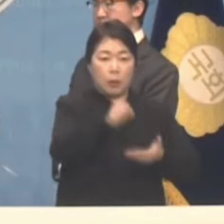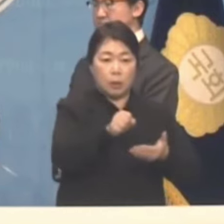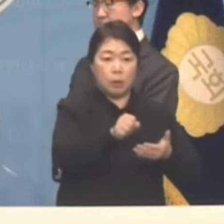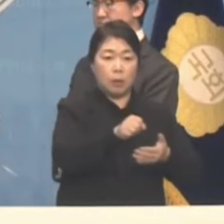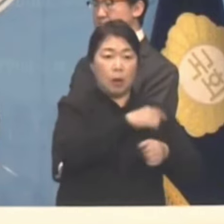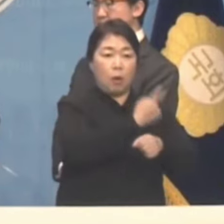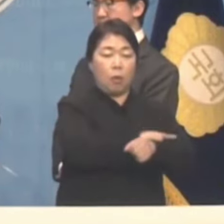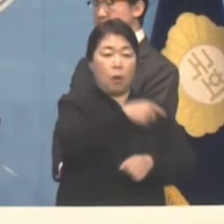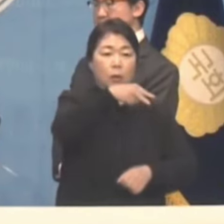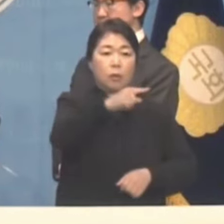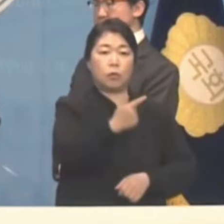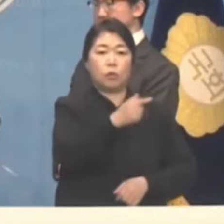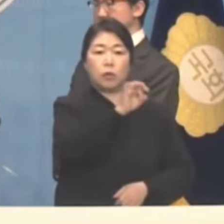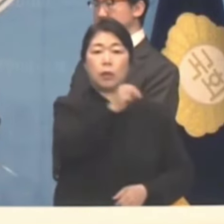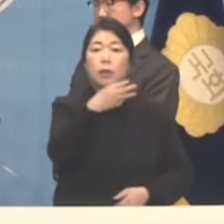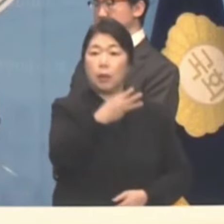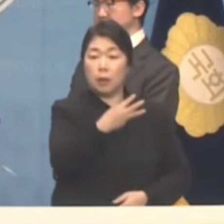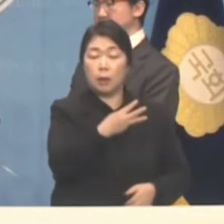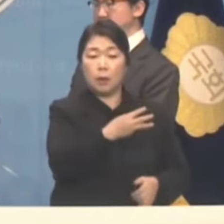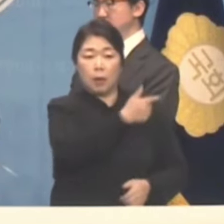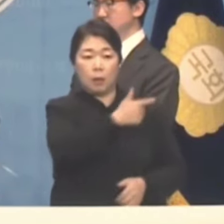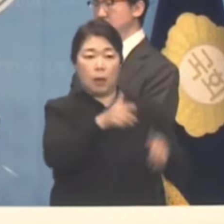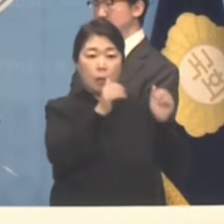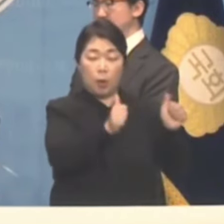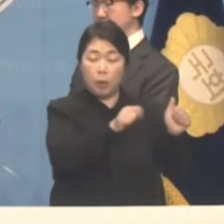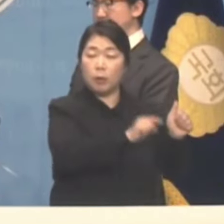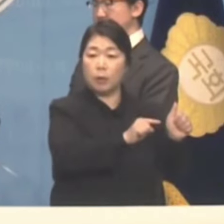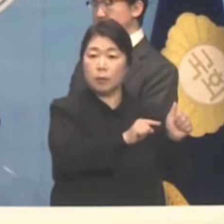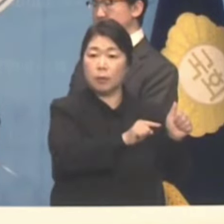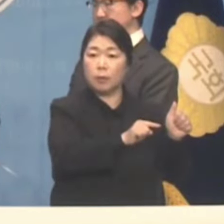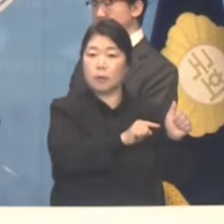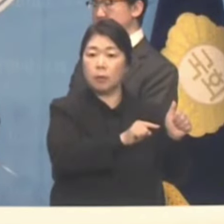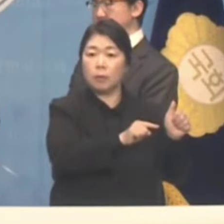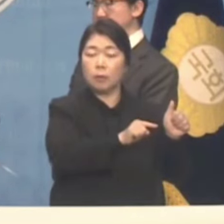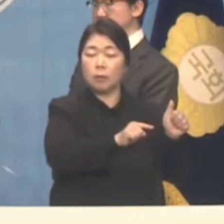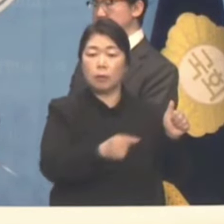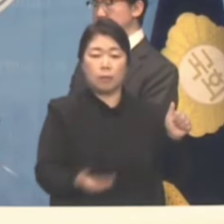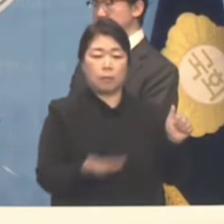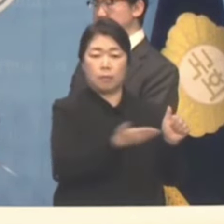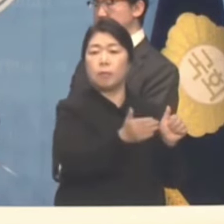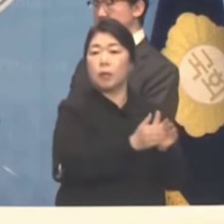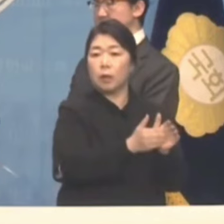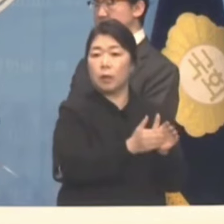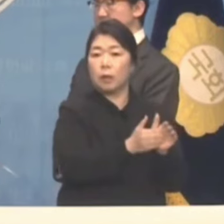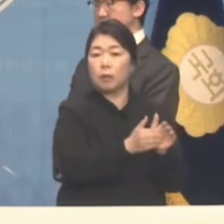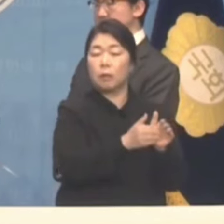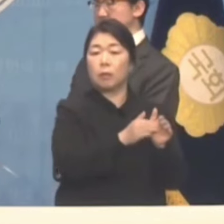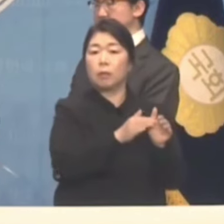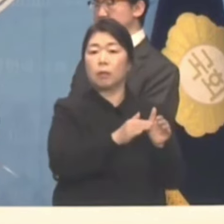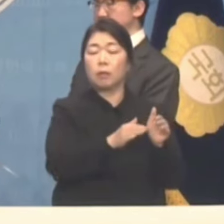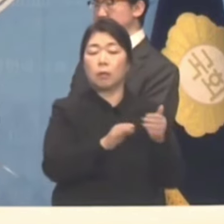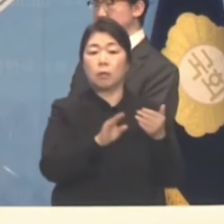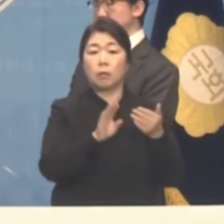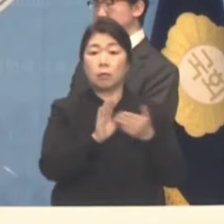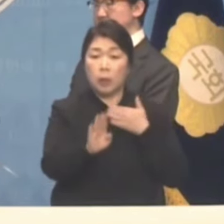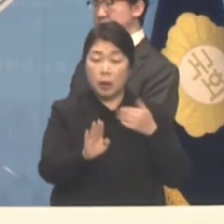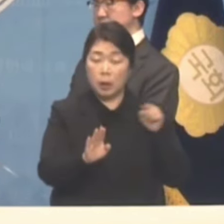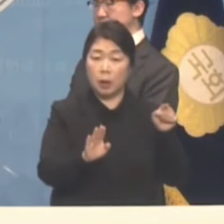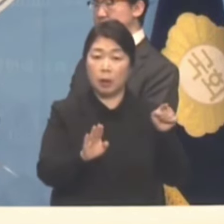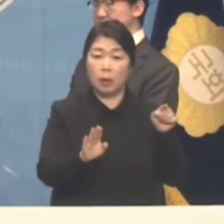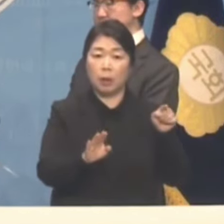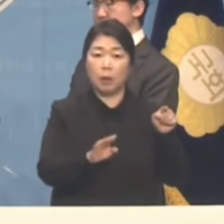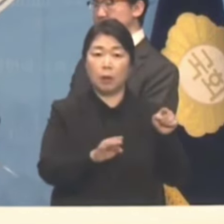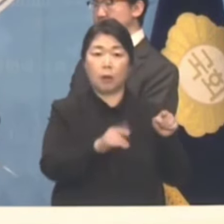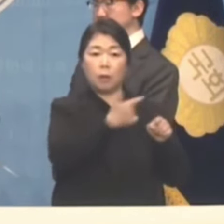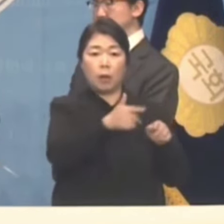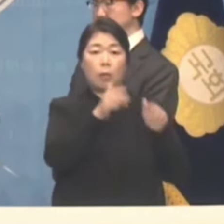대법관을 그만둔 권순일 김반비 회사인 화천 대위에서 매월 1500만 원 연간